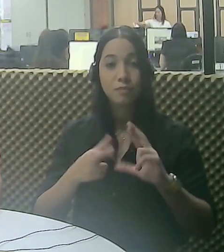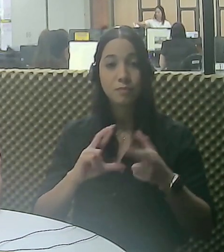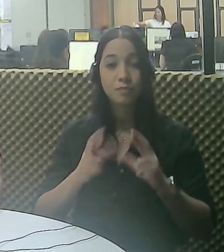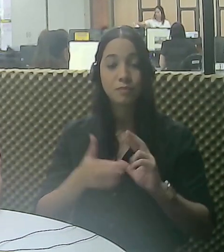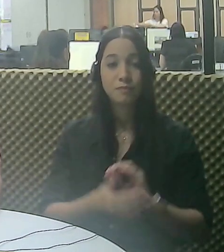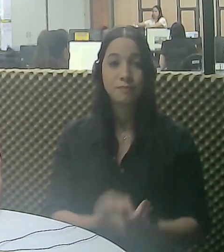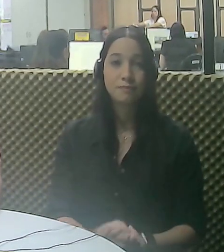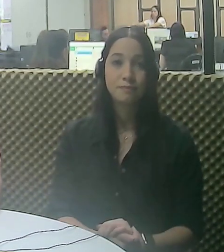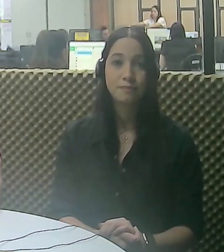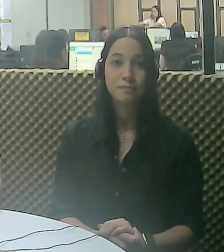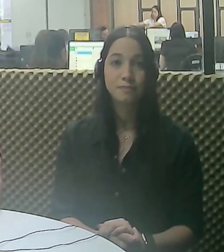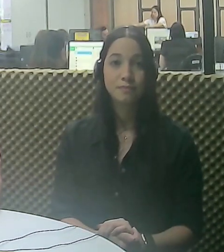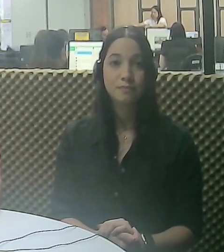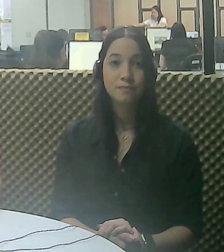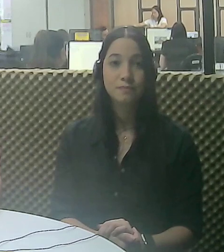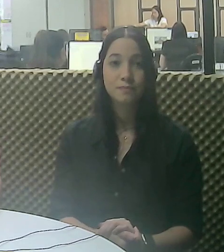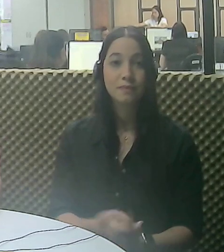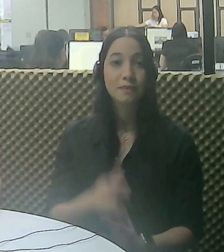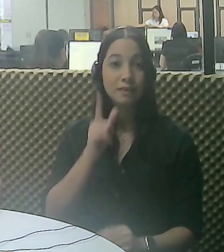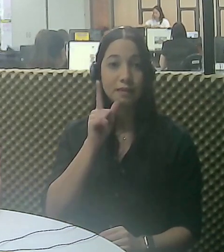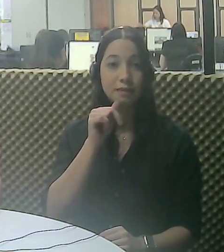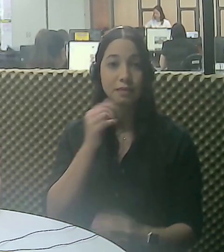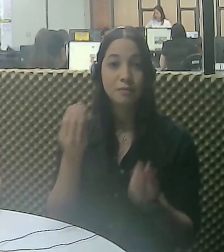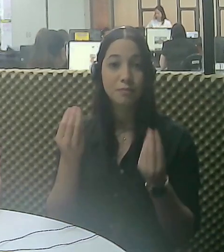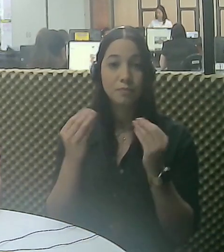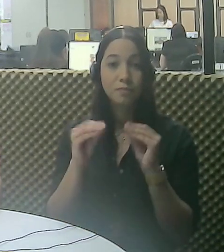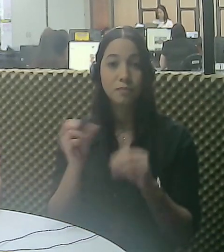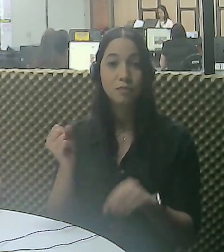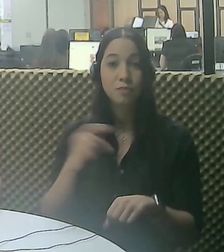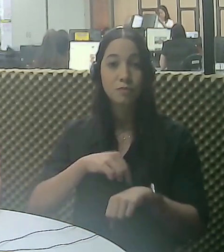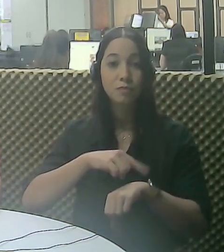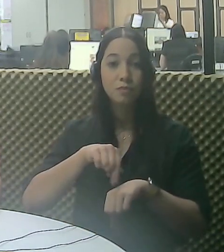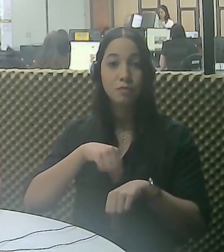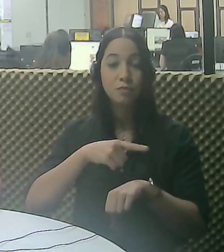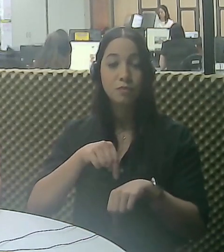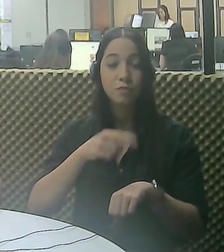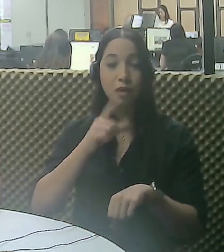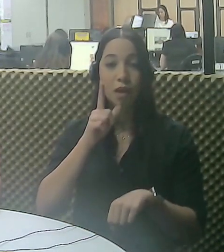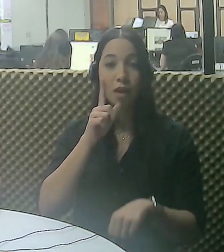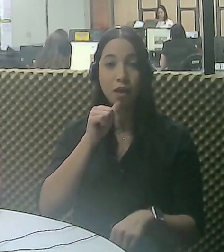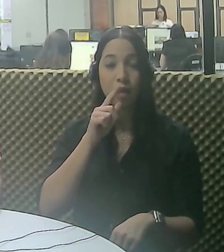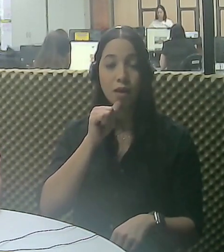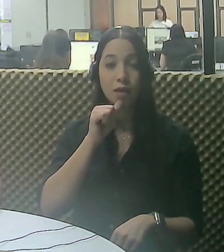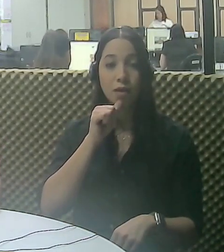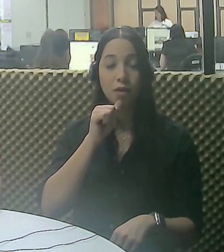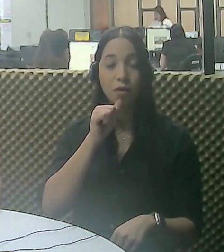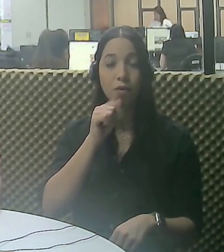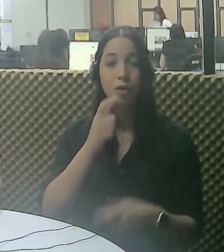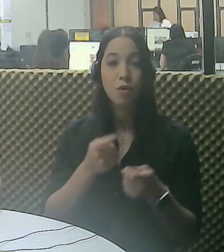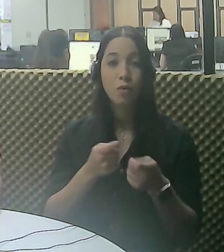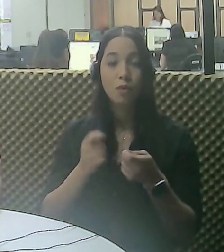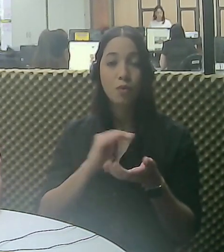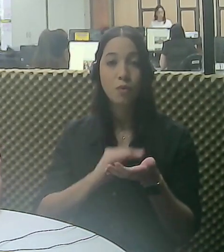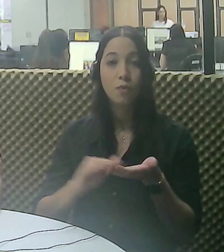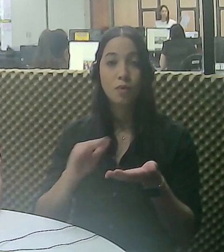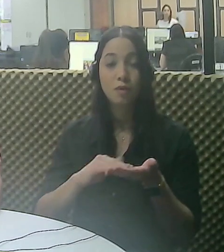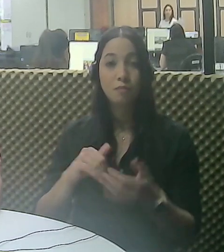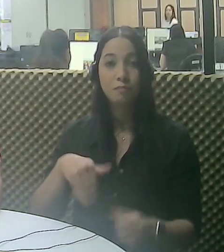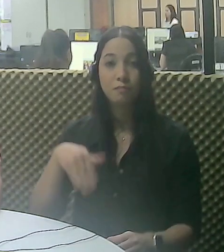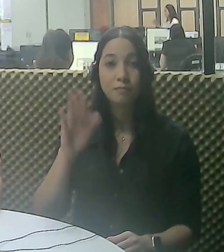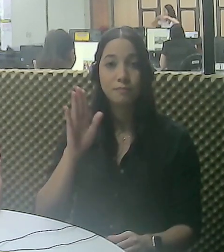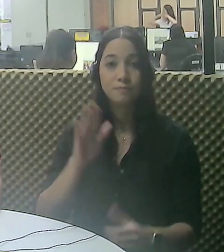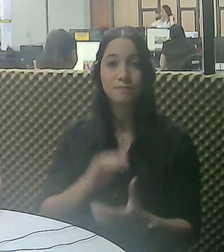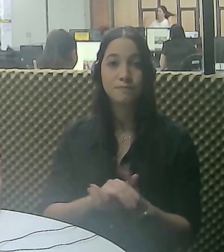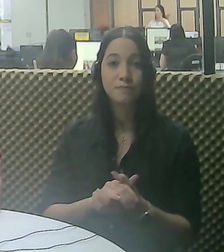reciclados. Demai vai instalar novos hidrômetros com telemetria para grandes consumidores de água em Uberlândia.